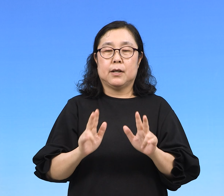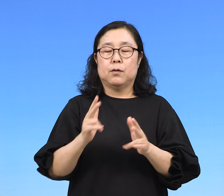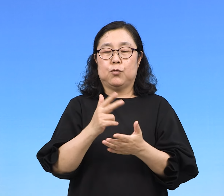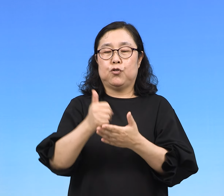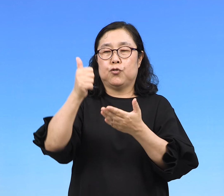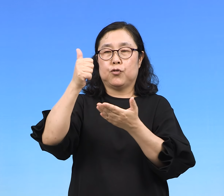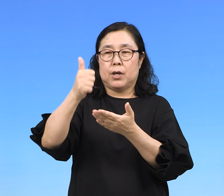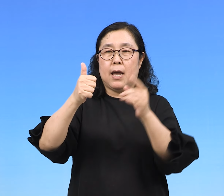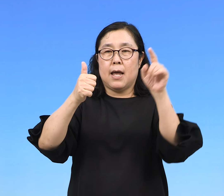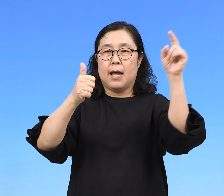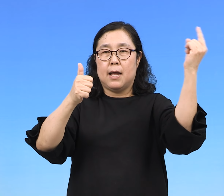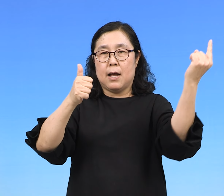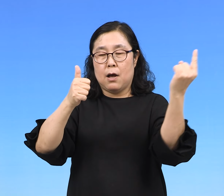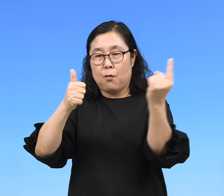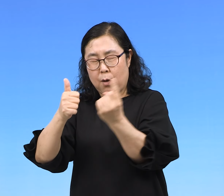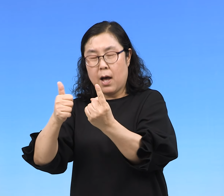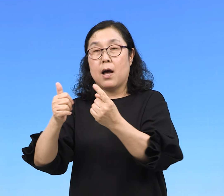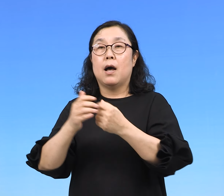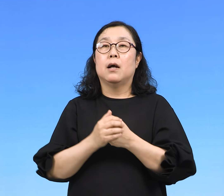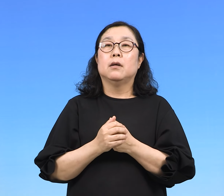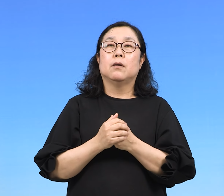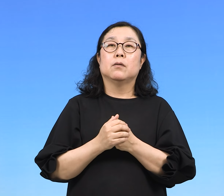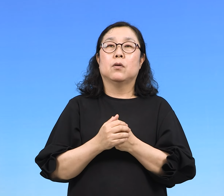이때라, 지금 주께 나와